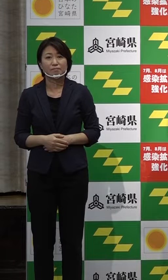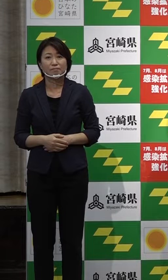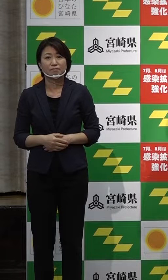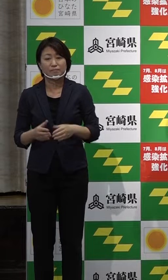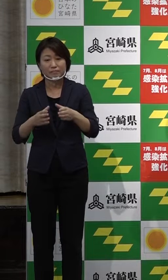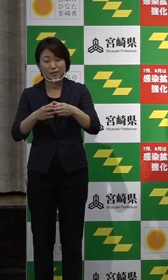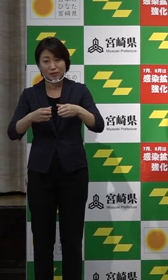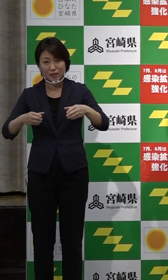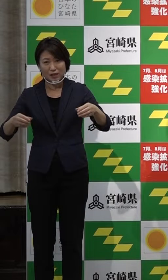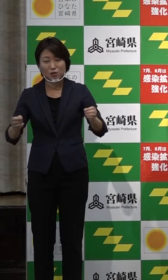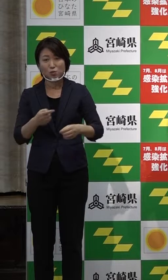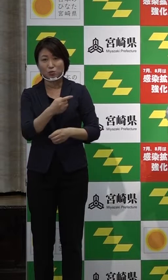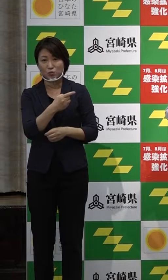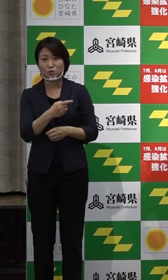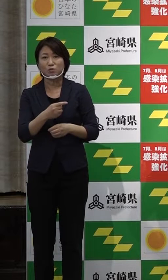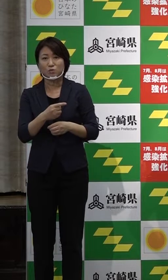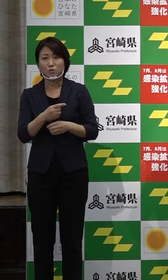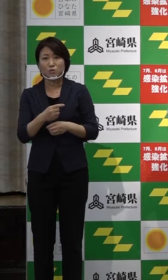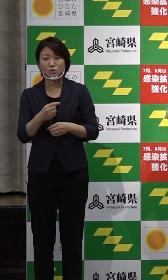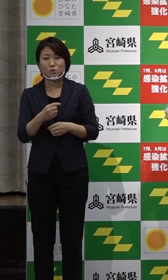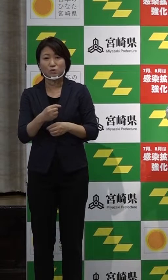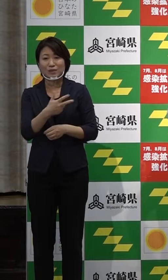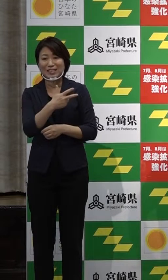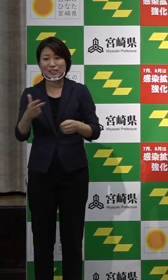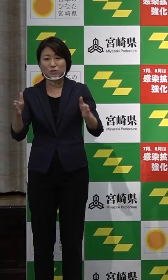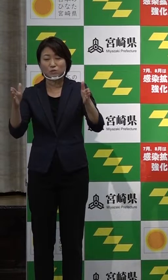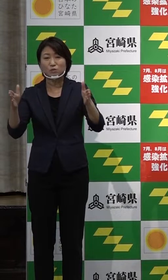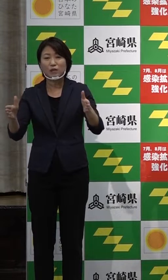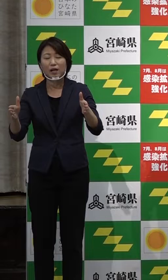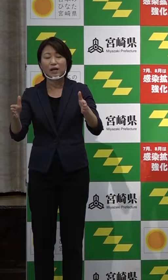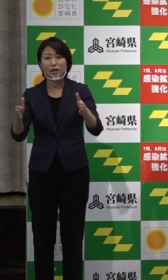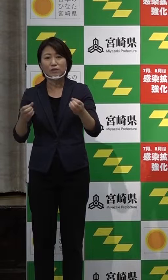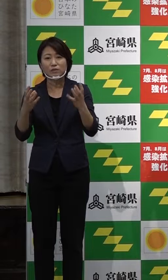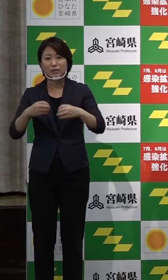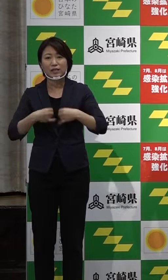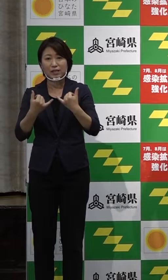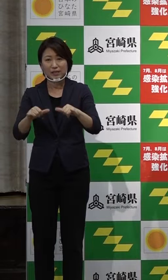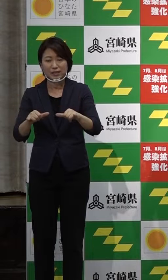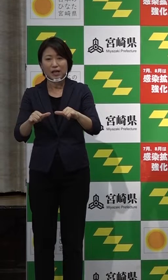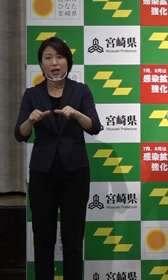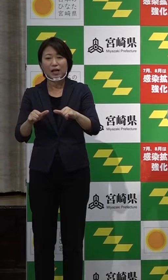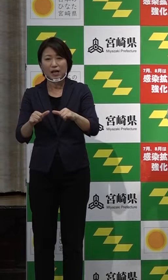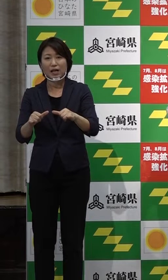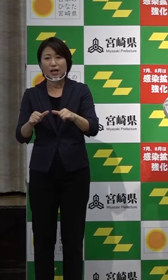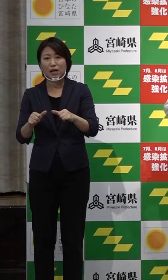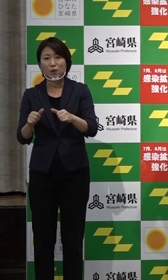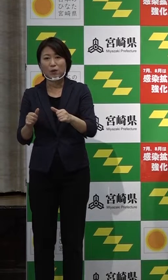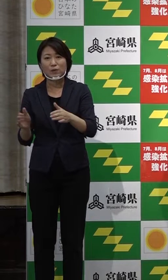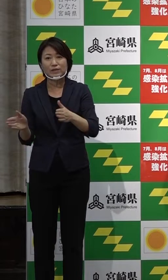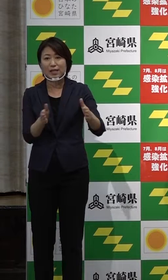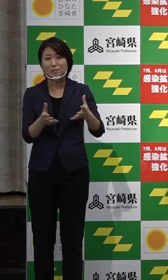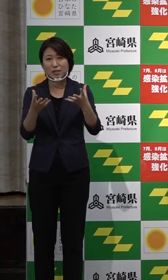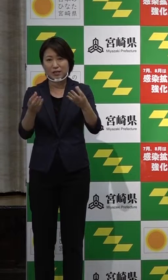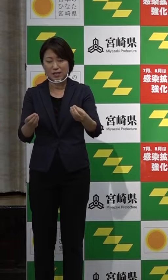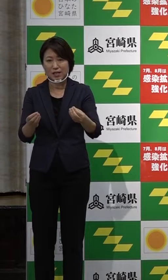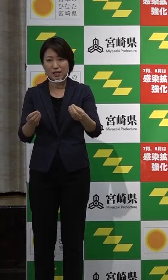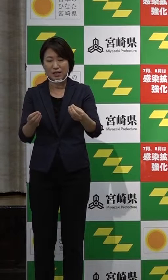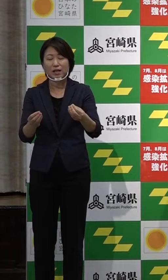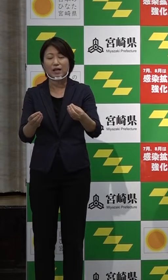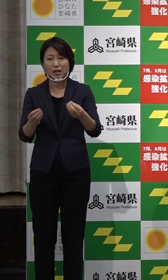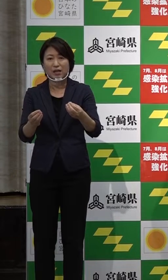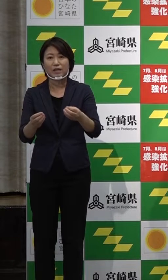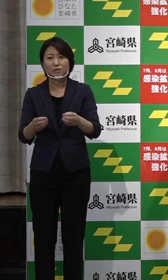全国のこの直近1週間の10万人当たりの新規感染者数の推移を整理をしておりますと、直近ではこ